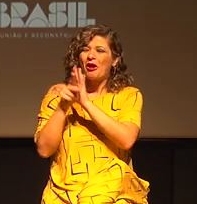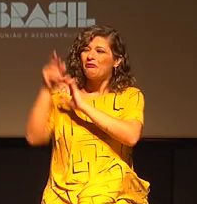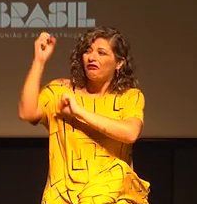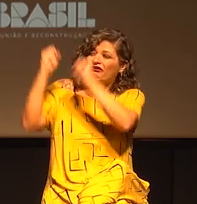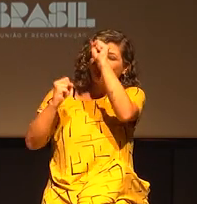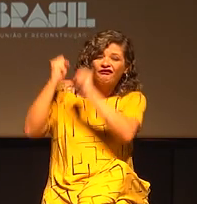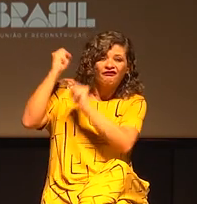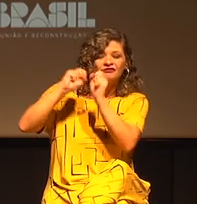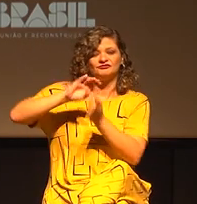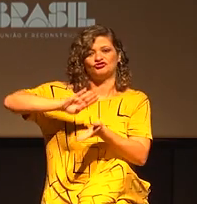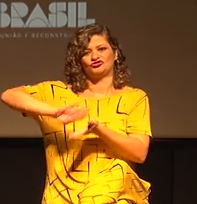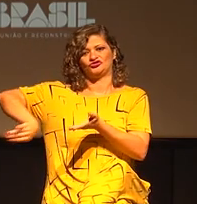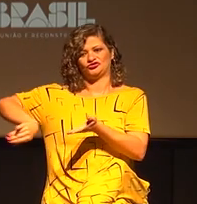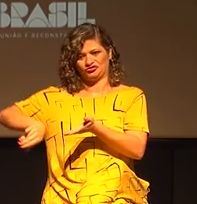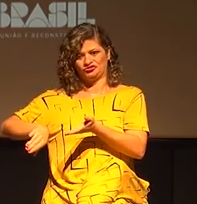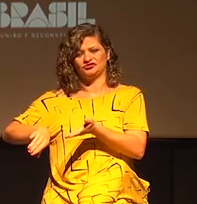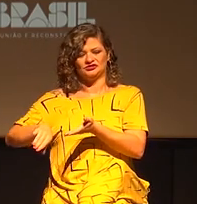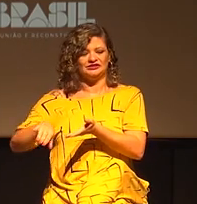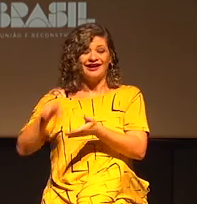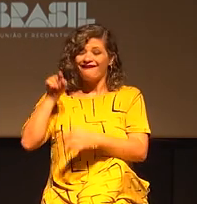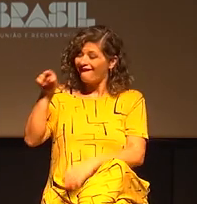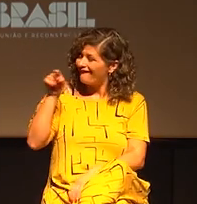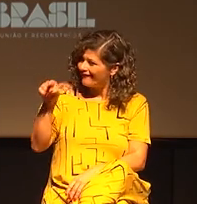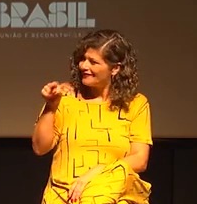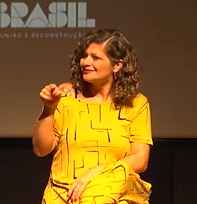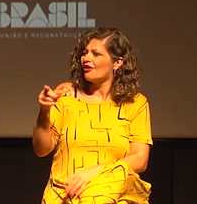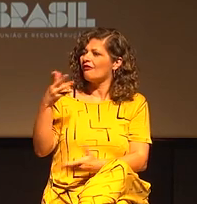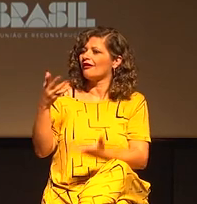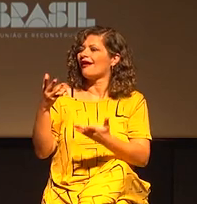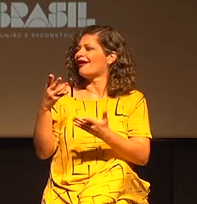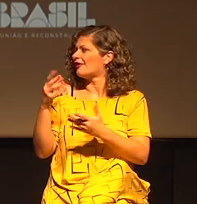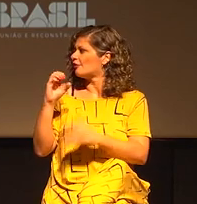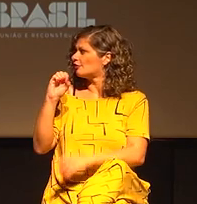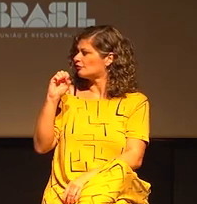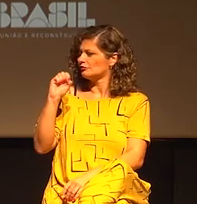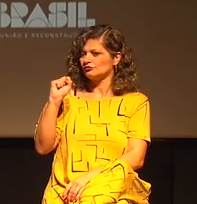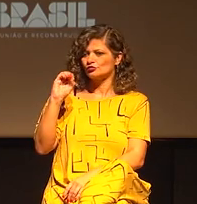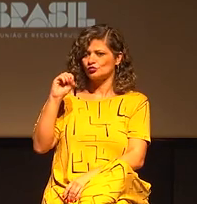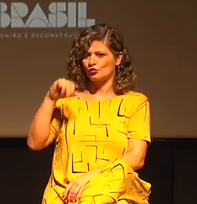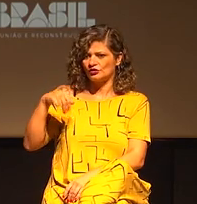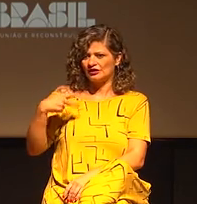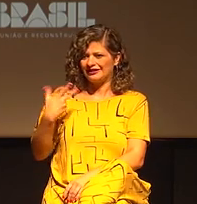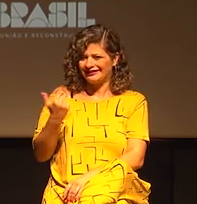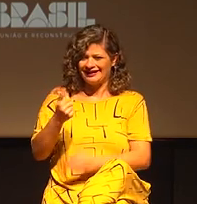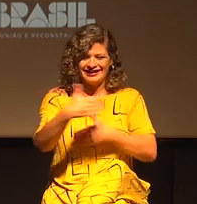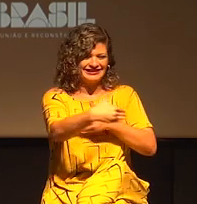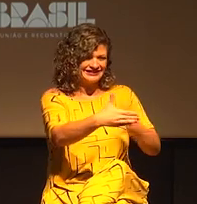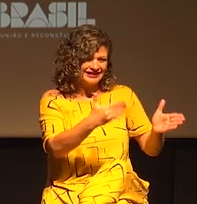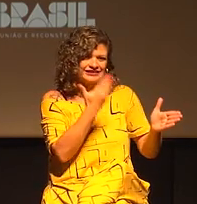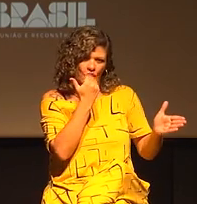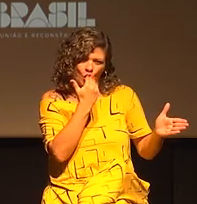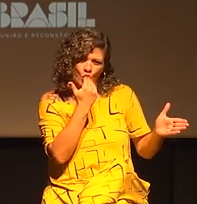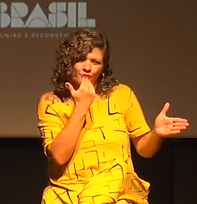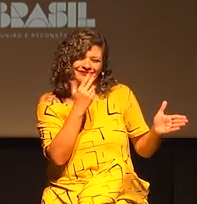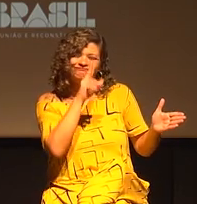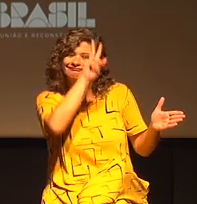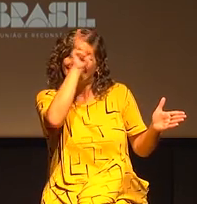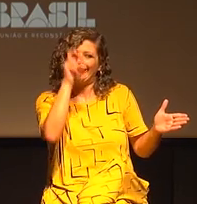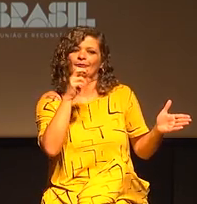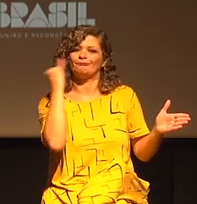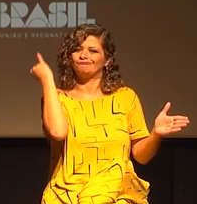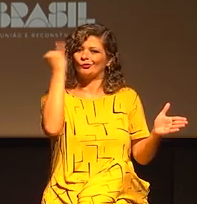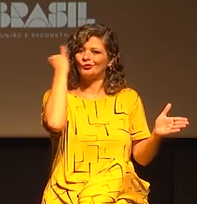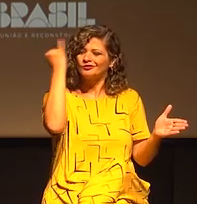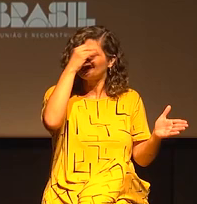processados que muitas vezes eu acho que daí até queria dialogar com a Soninha assim essa questão da cesta básica né super importante esse tema né